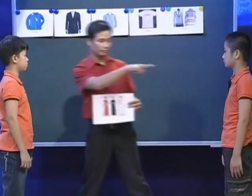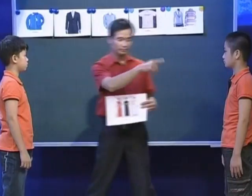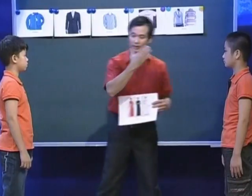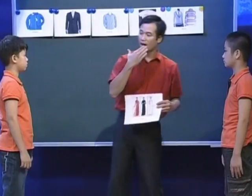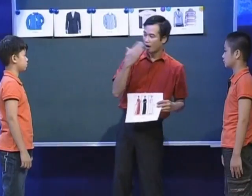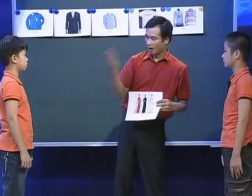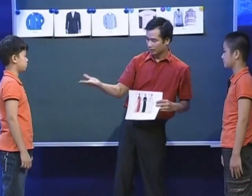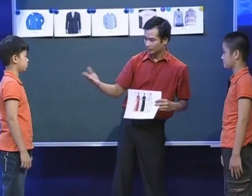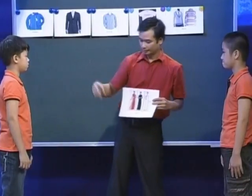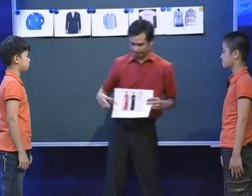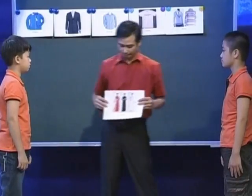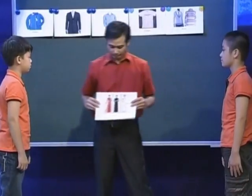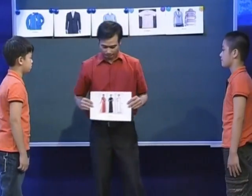Bây giờ hai bạn sẽ đổi vai nhé.